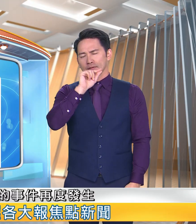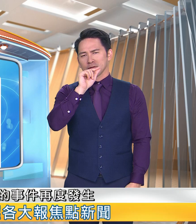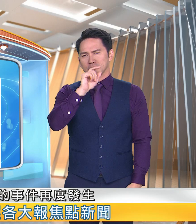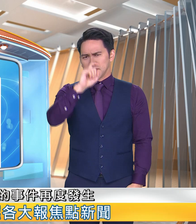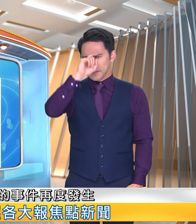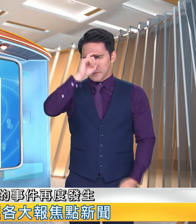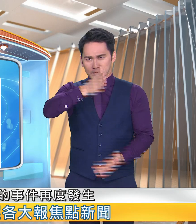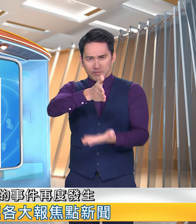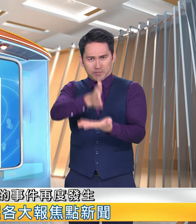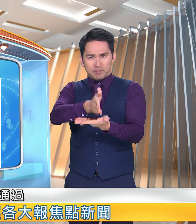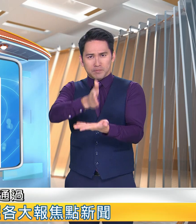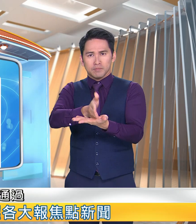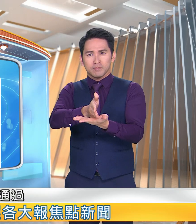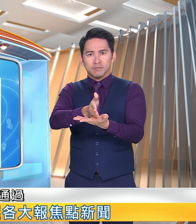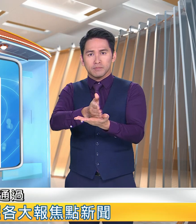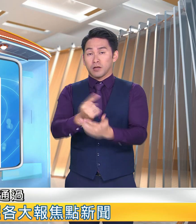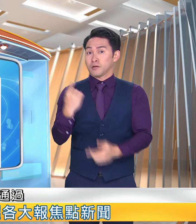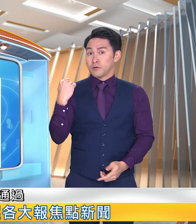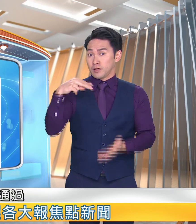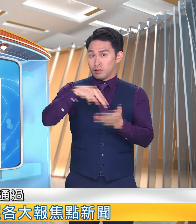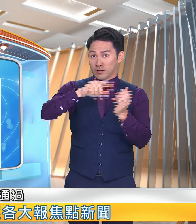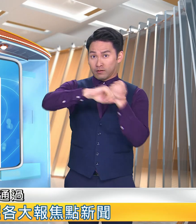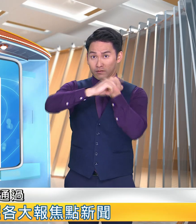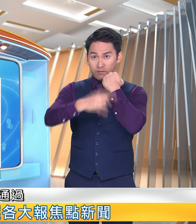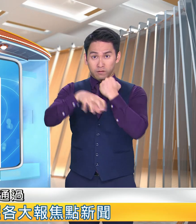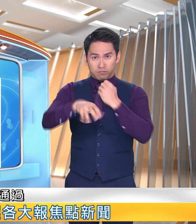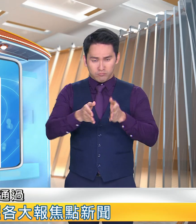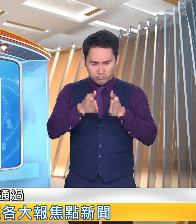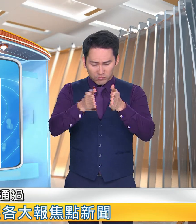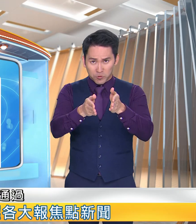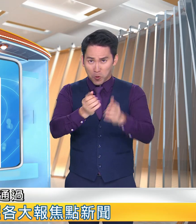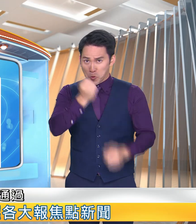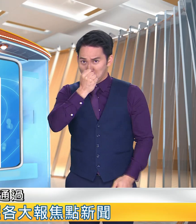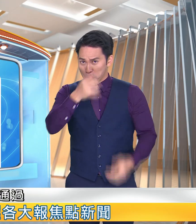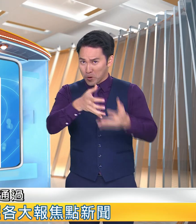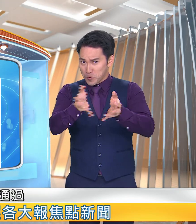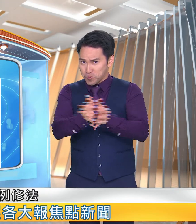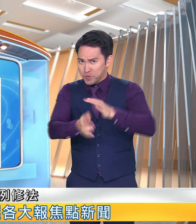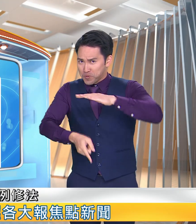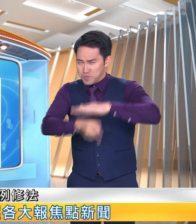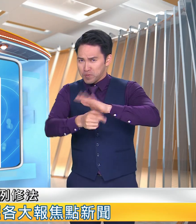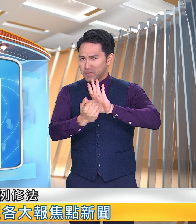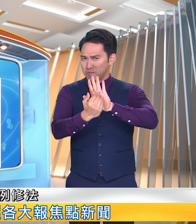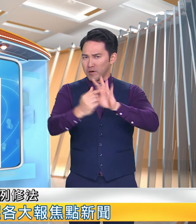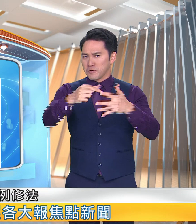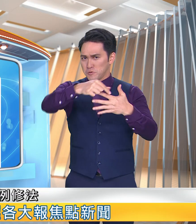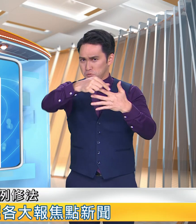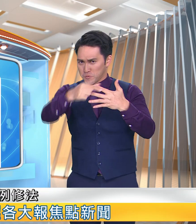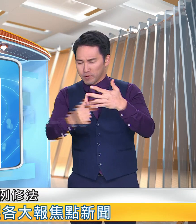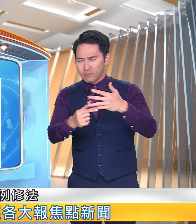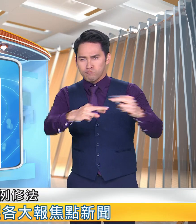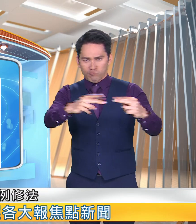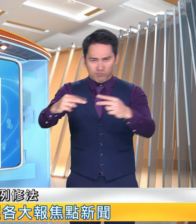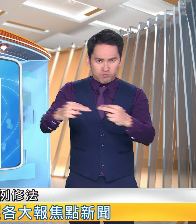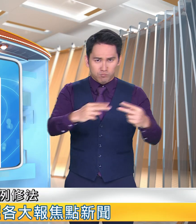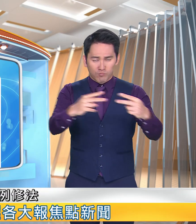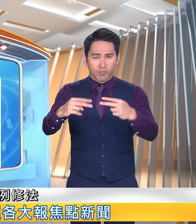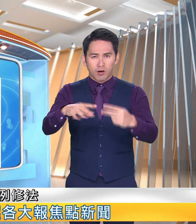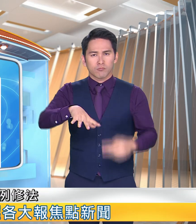生，昨天立法院初审通过组织犯罪防治条例